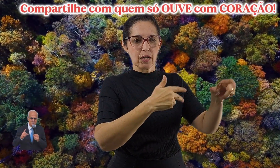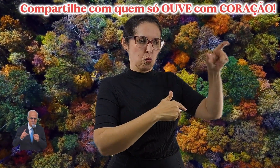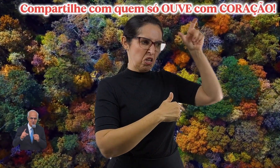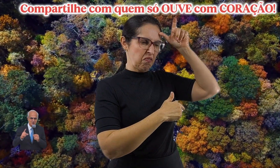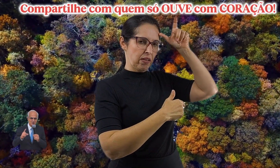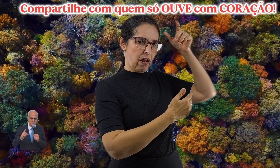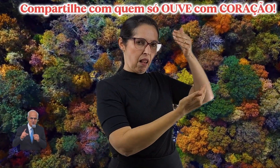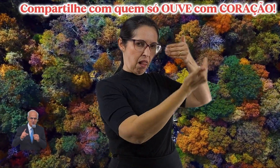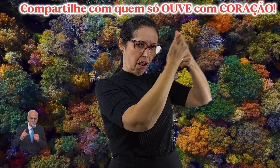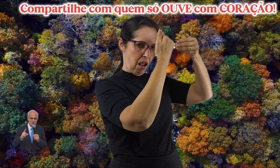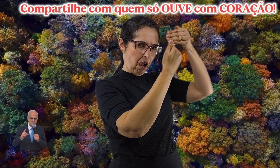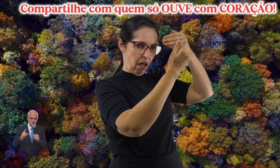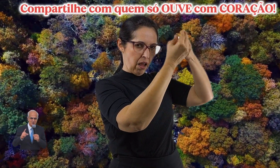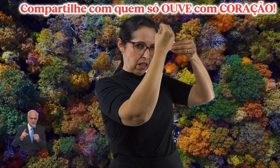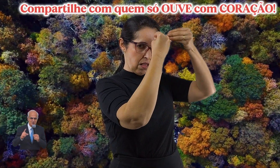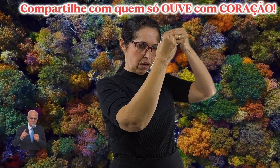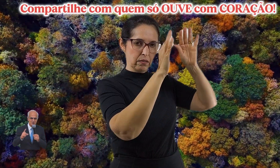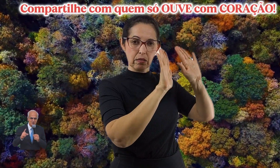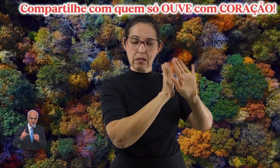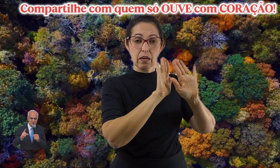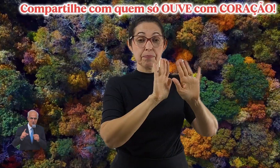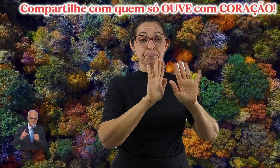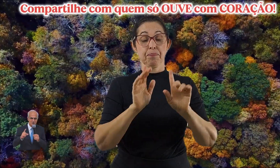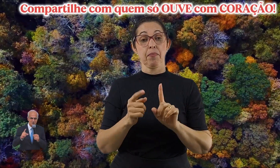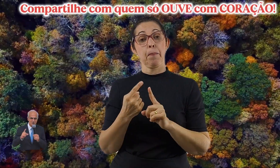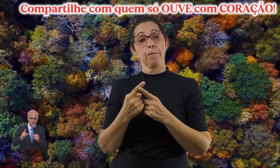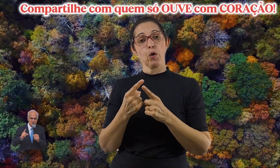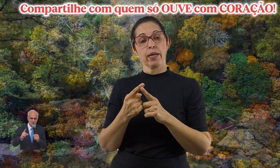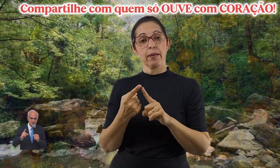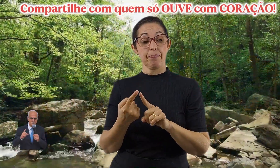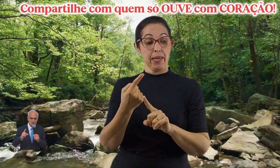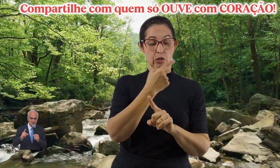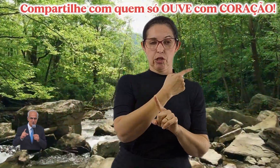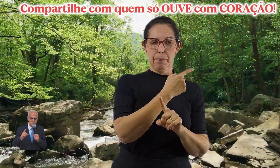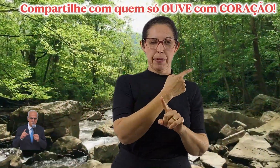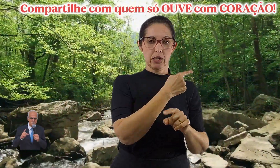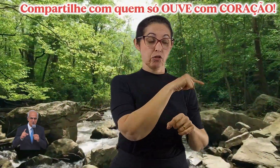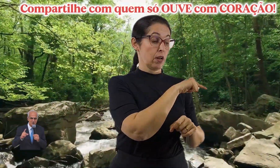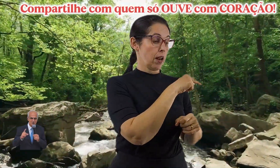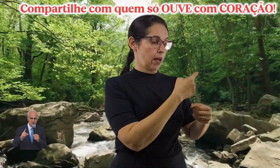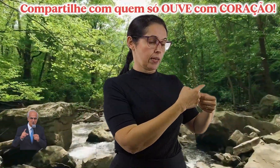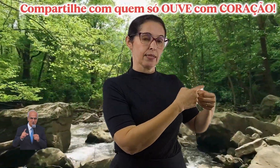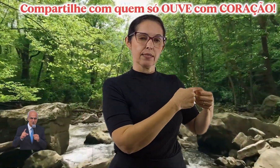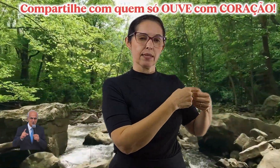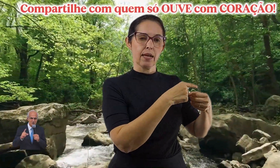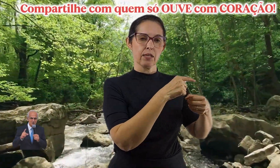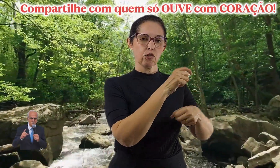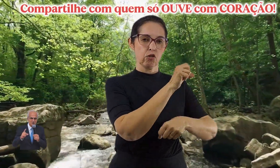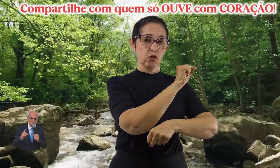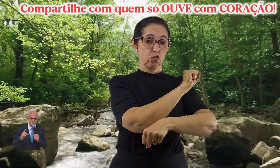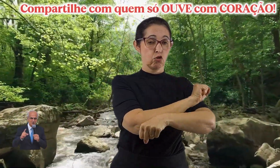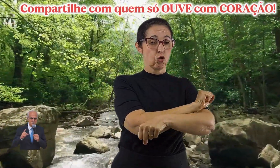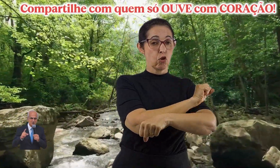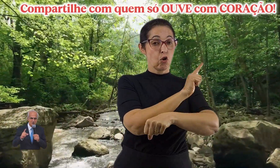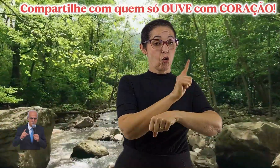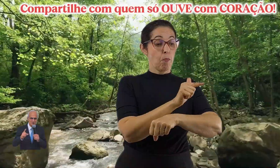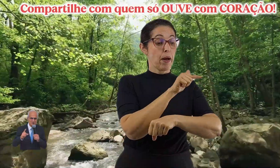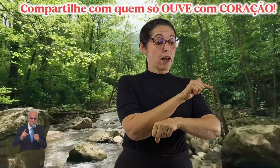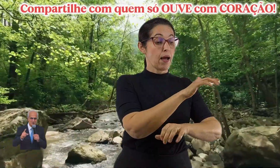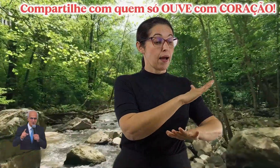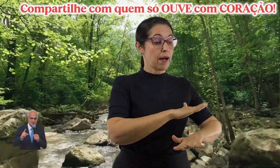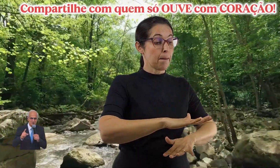adversário. Antigamente, a grande luta do homem lá na época de Sodoma e Gomorra era a luta do pecado explícito,